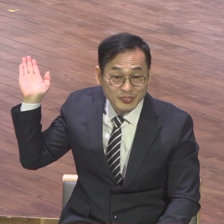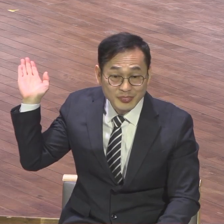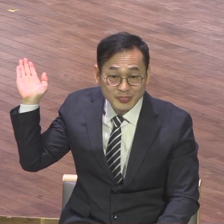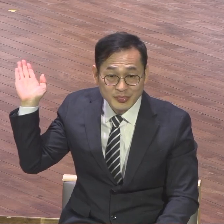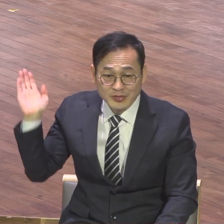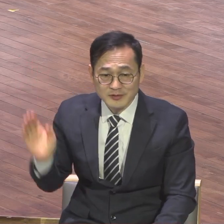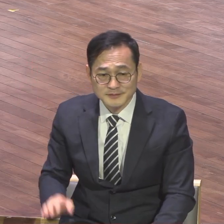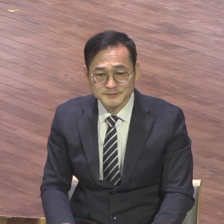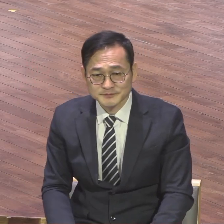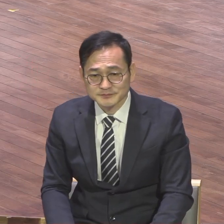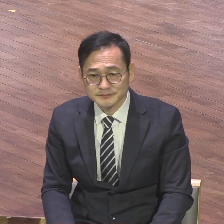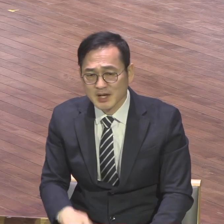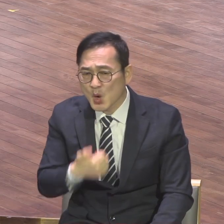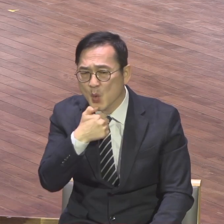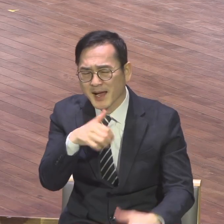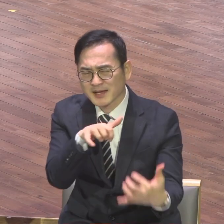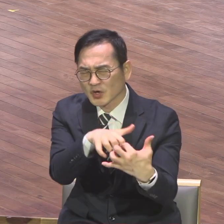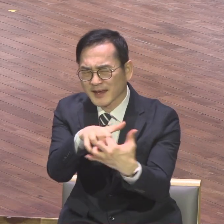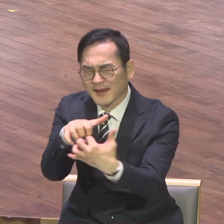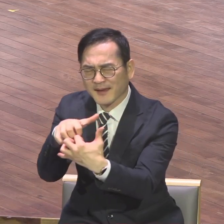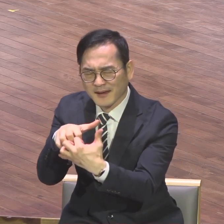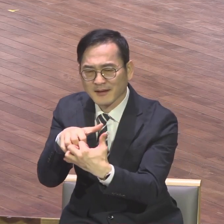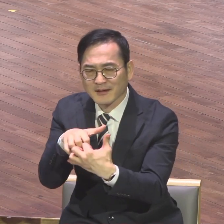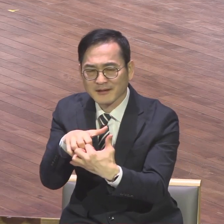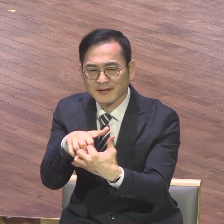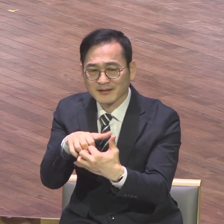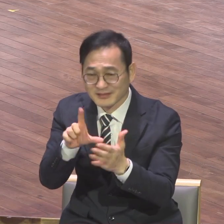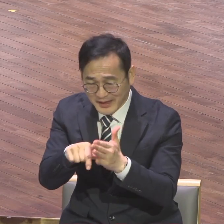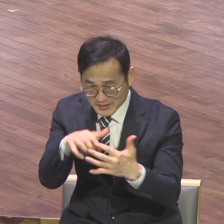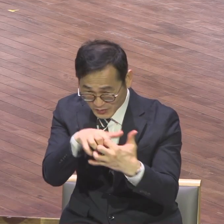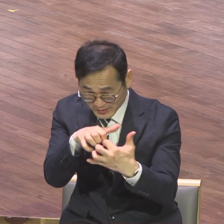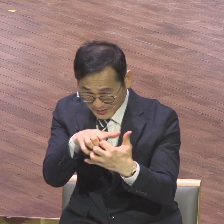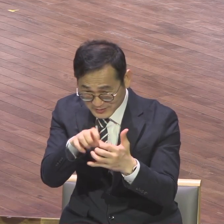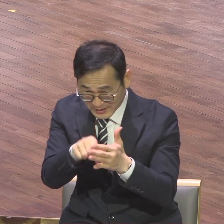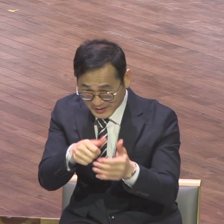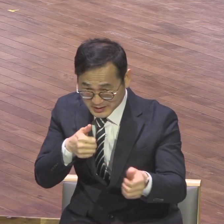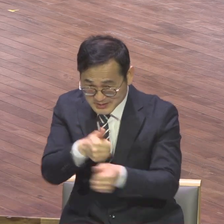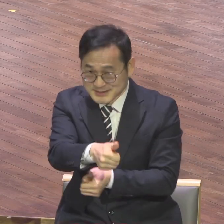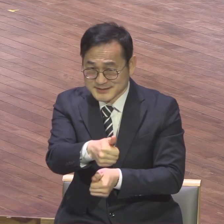로마 전쟁이 많았기 때문에 전쟁에서